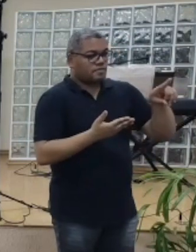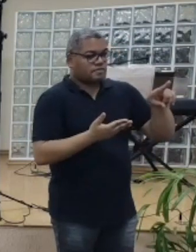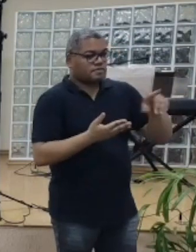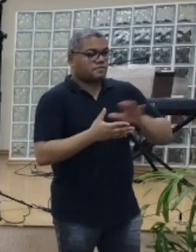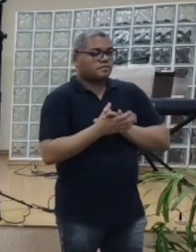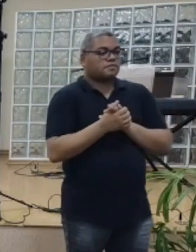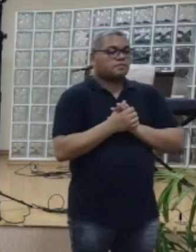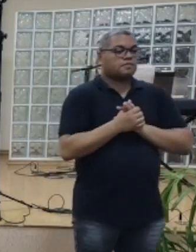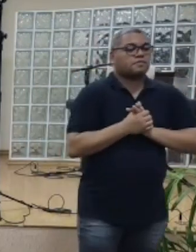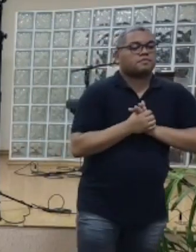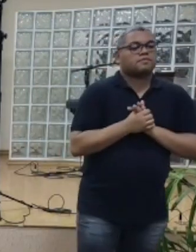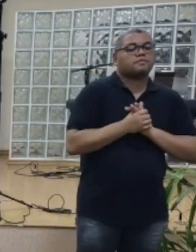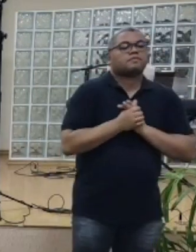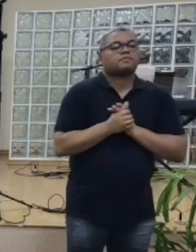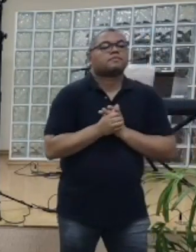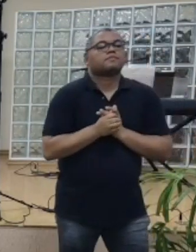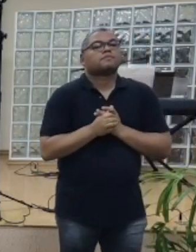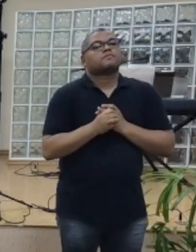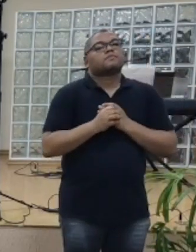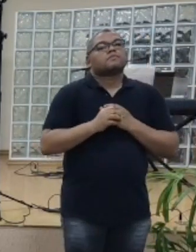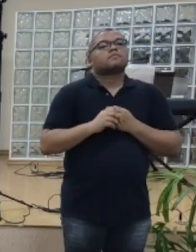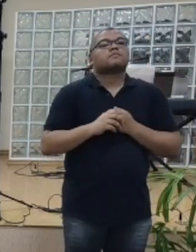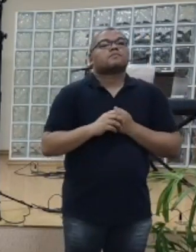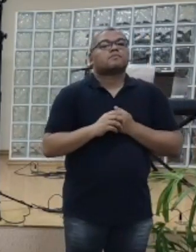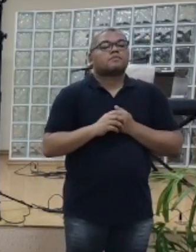de microfonia, quem está?